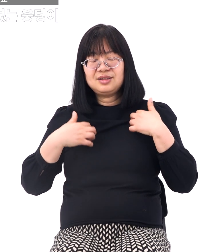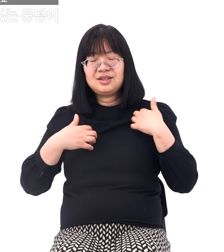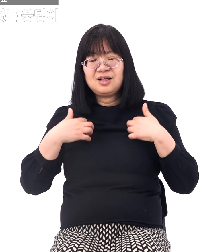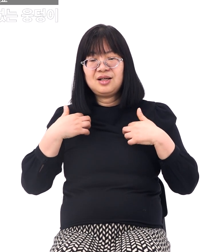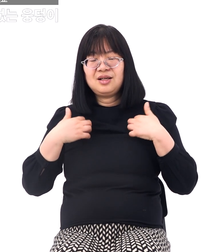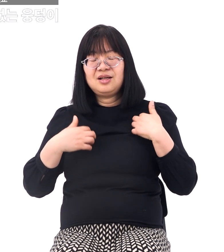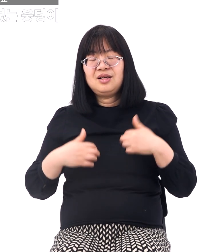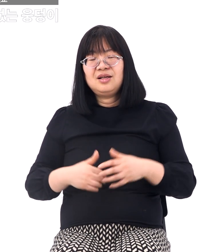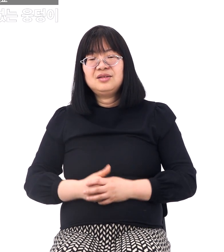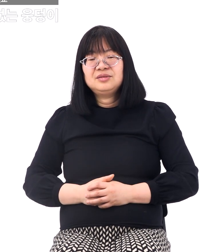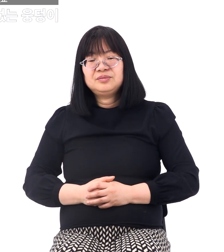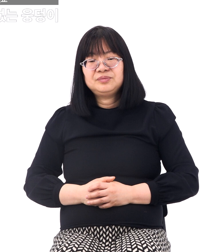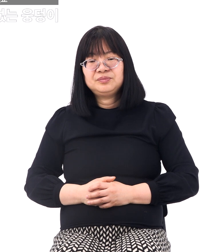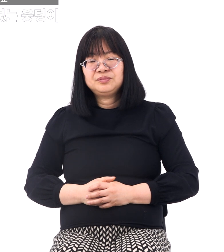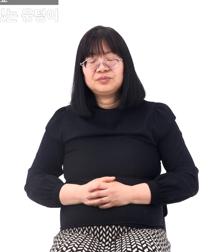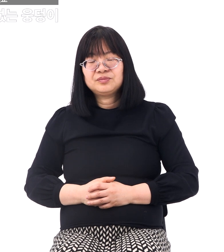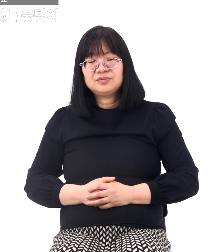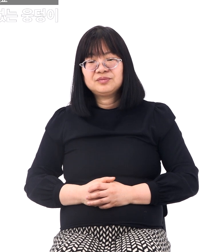기뻐하라